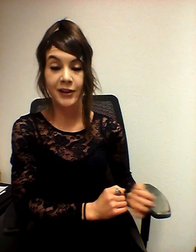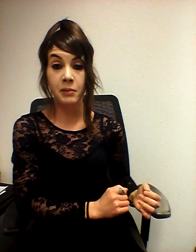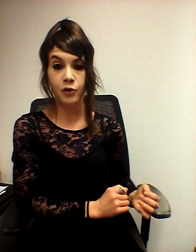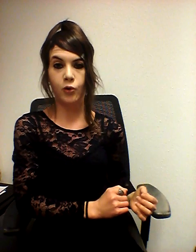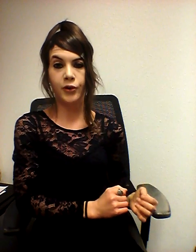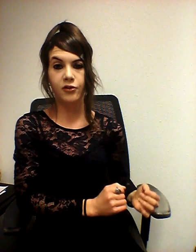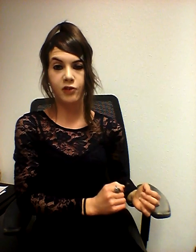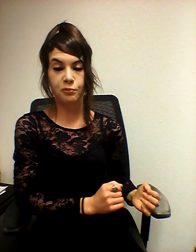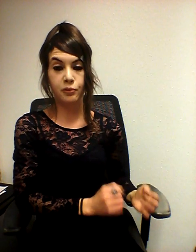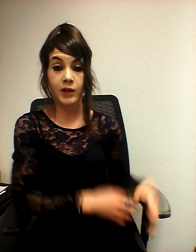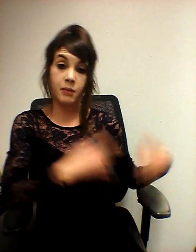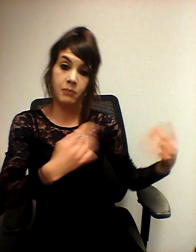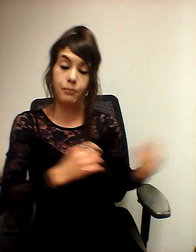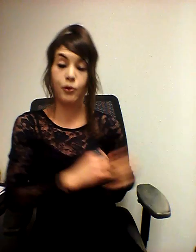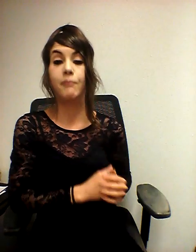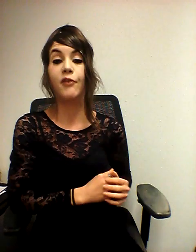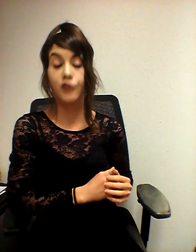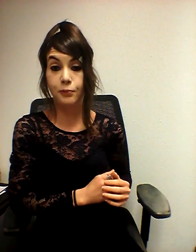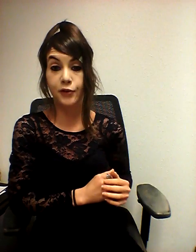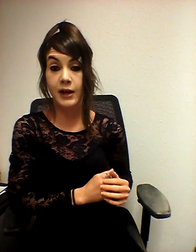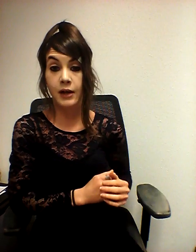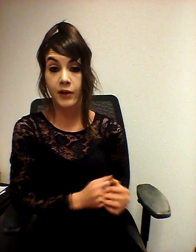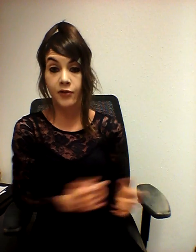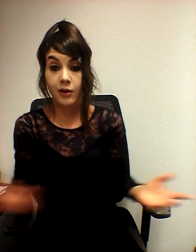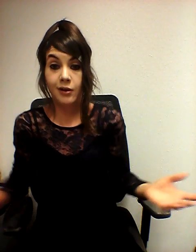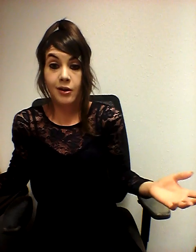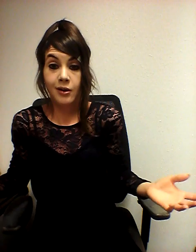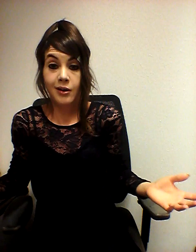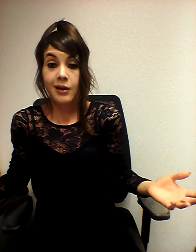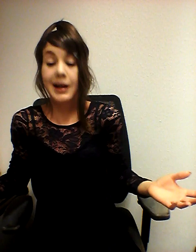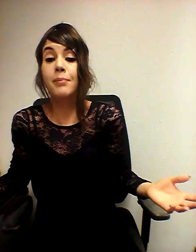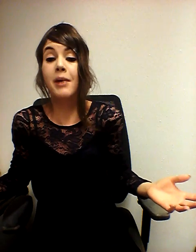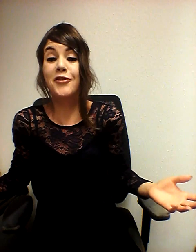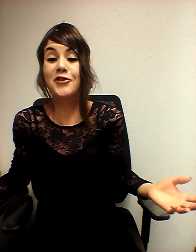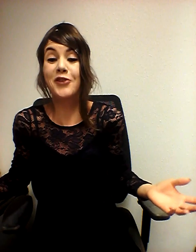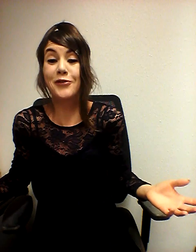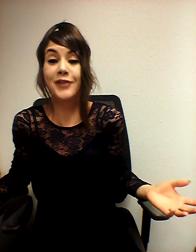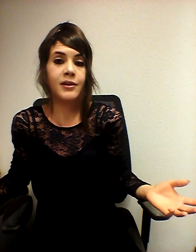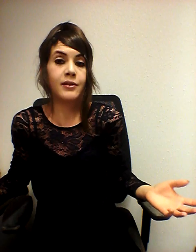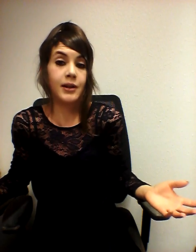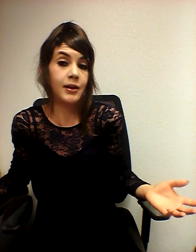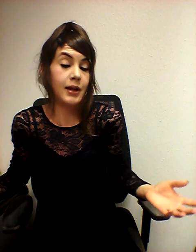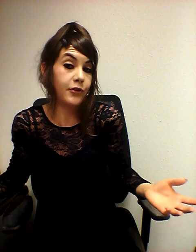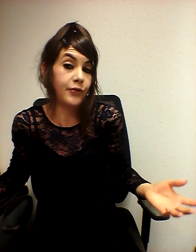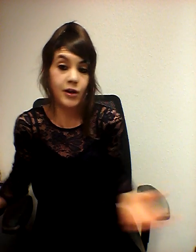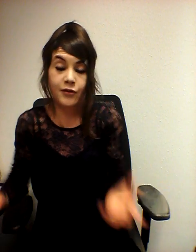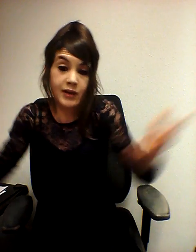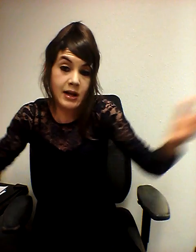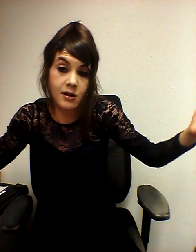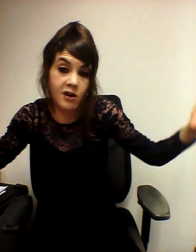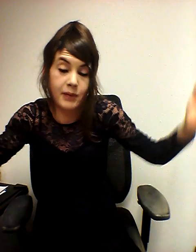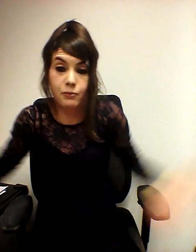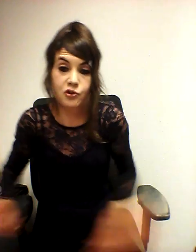miton te transporteren met behulp van transpor eiwitten gaan de brandstoffen die echt wel na afbraakprocessen